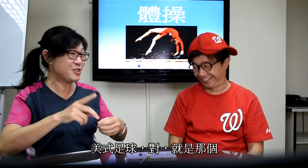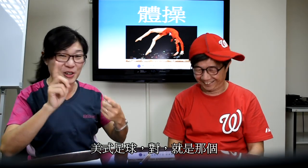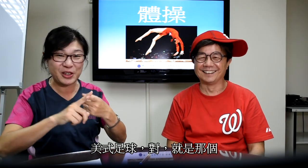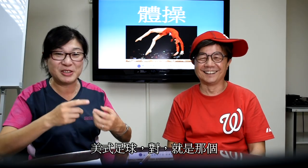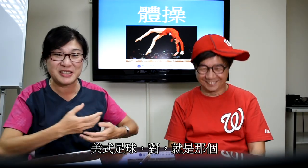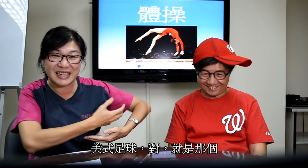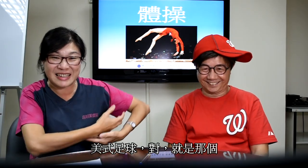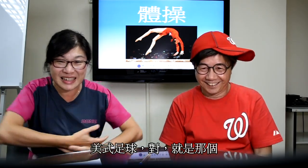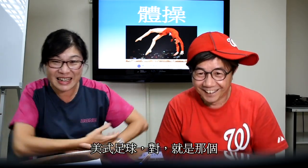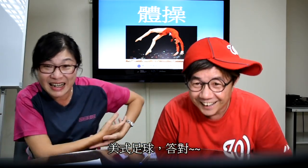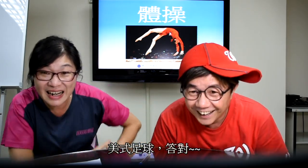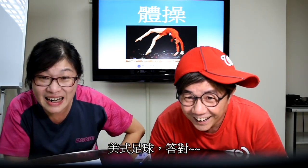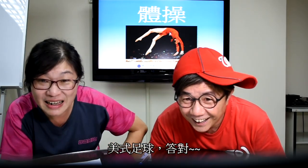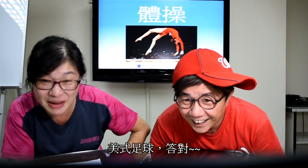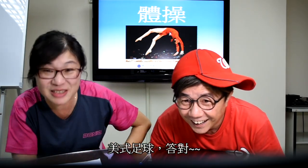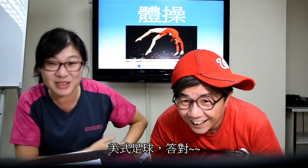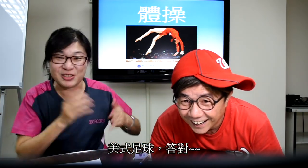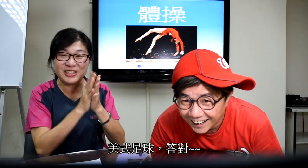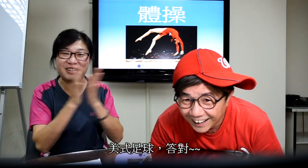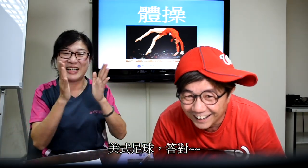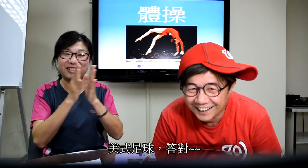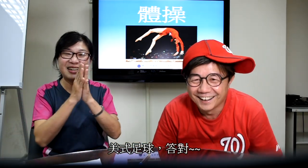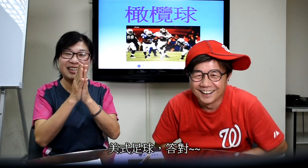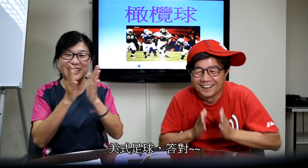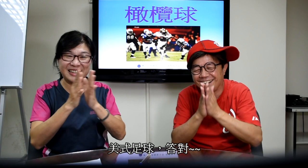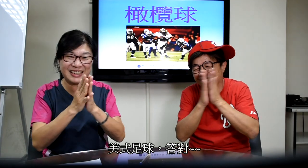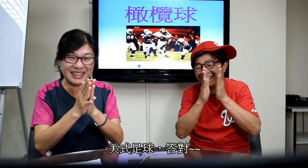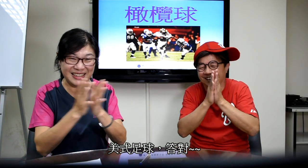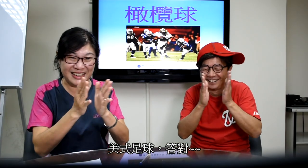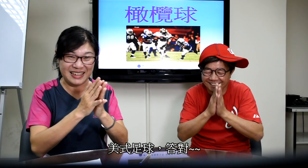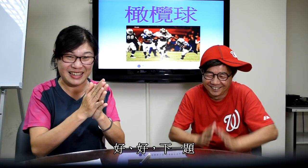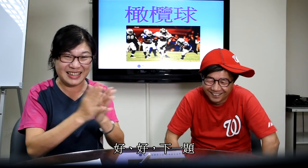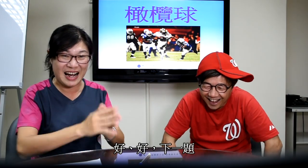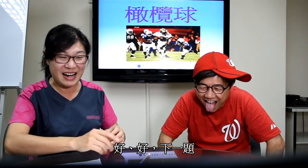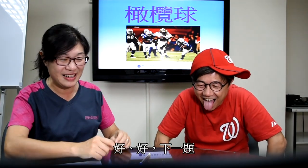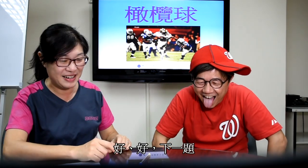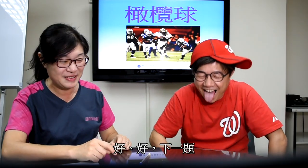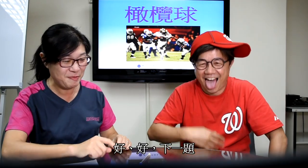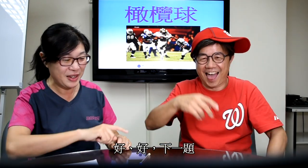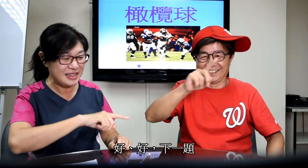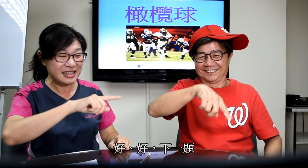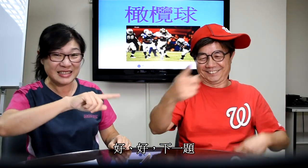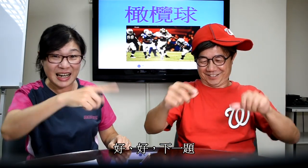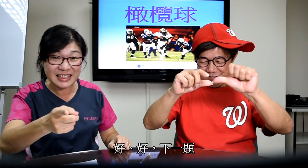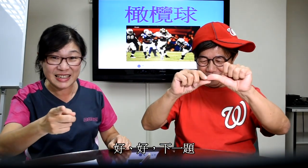球对，就是那个美式足球，答对。好好，下一题。